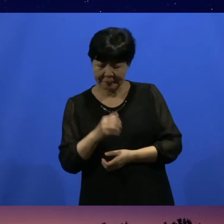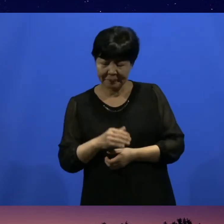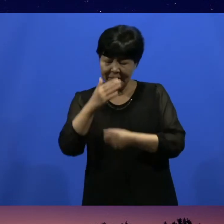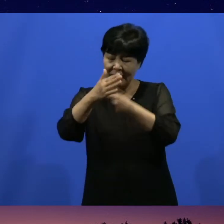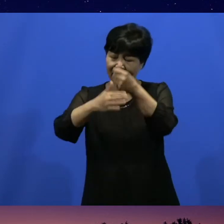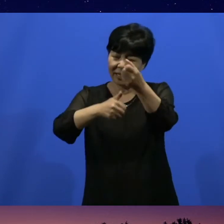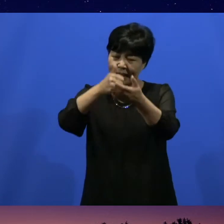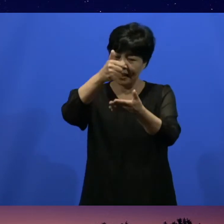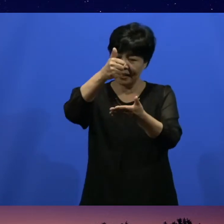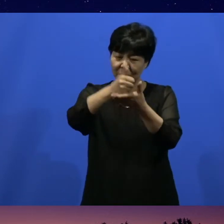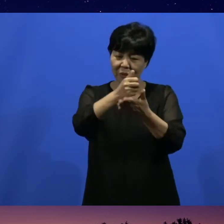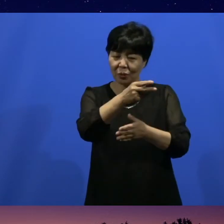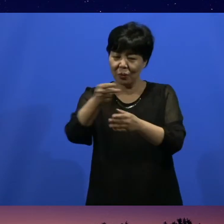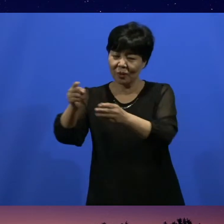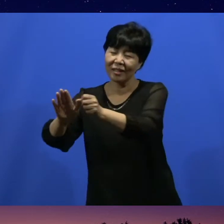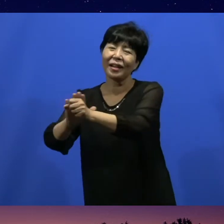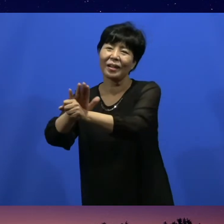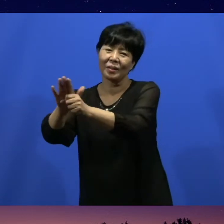사랑이시라고 했습니다.